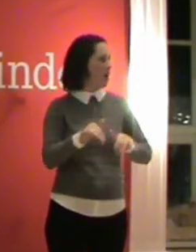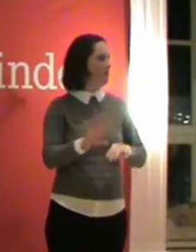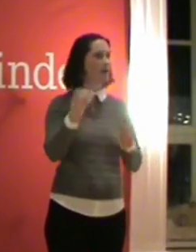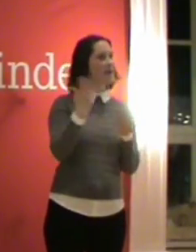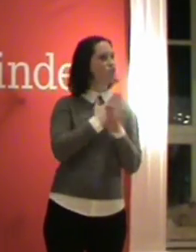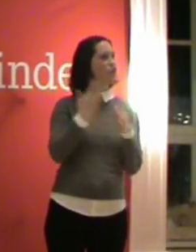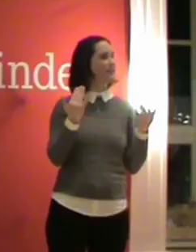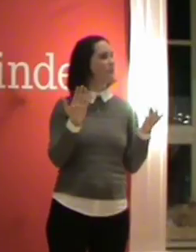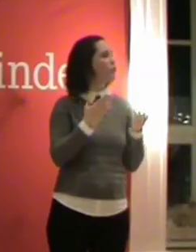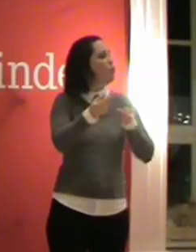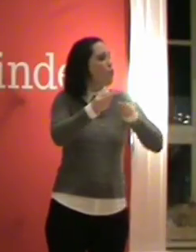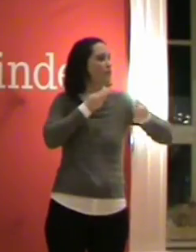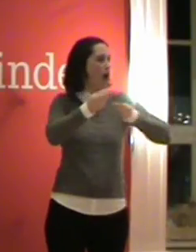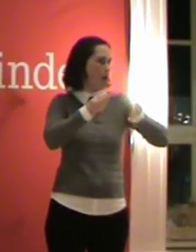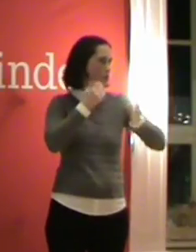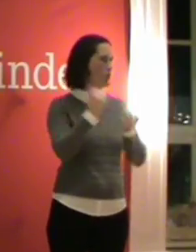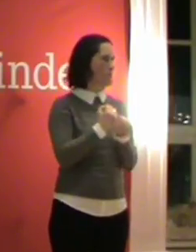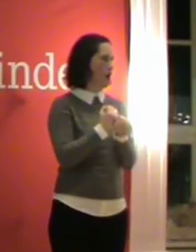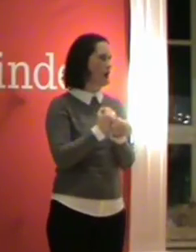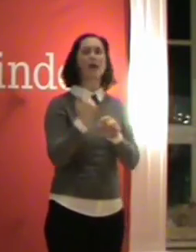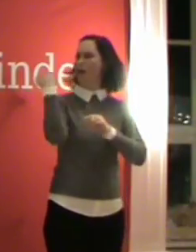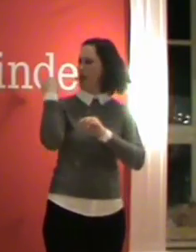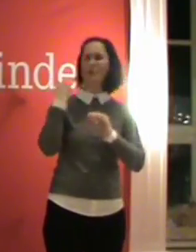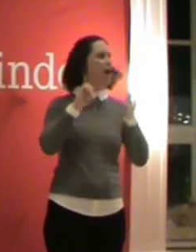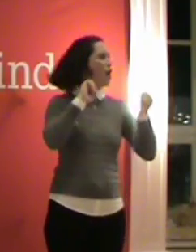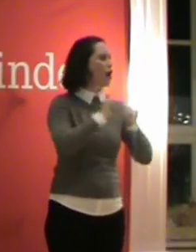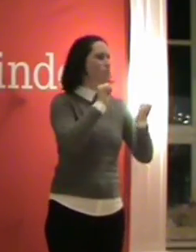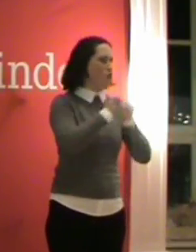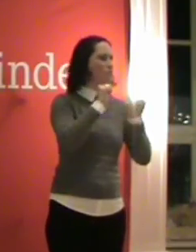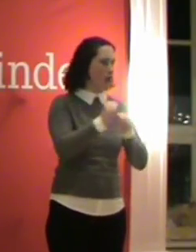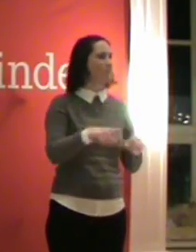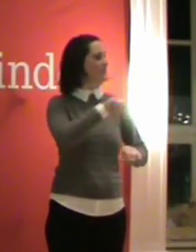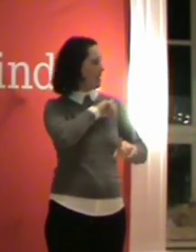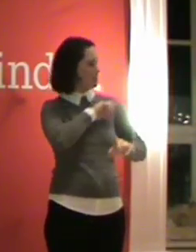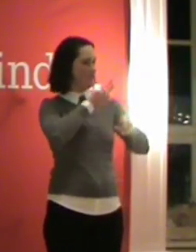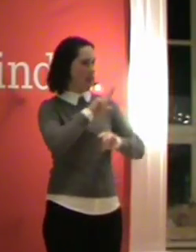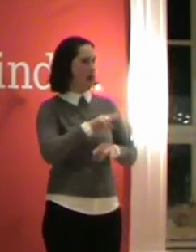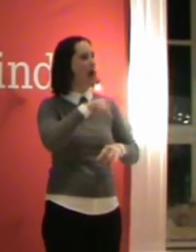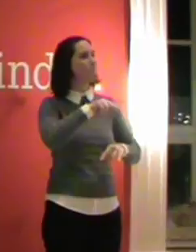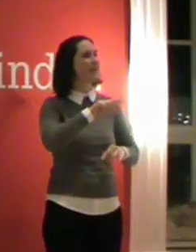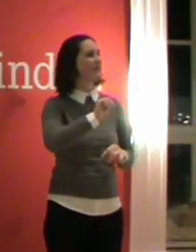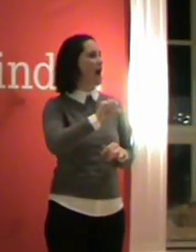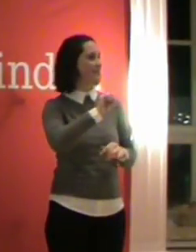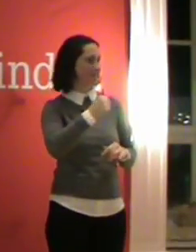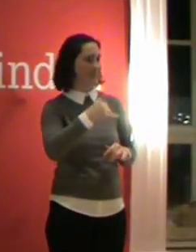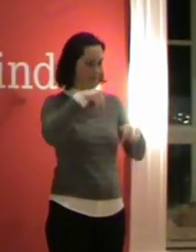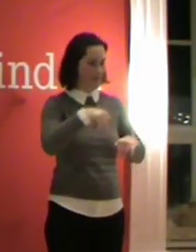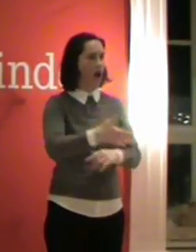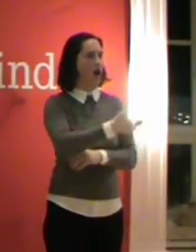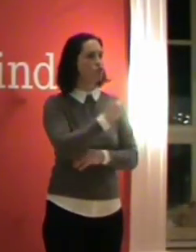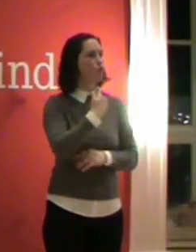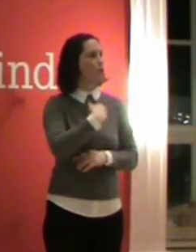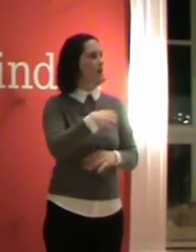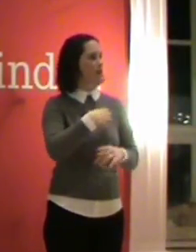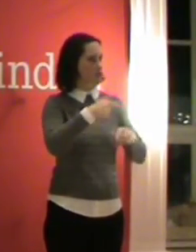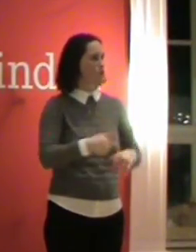entschieden, uns zu unterhalten. Kampfrede hatten wir eben. Mein Name ist Petra Sitte. Ich kandidiere auch hier in Sachsen-Anhalt, hatte es schon sehr,